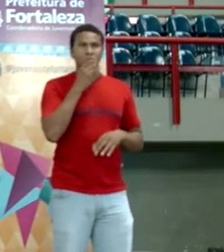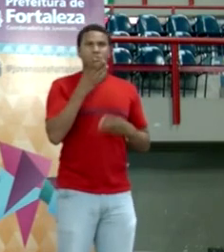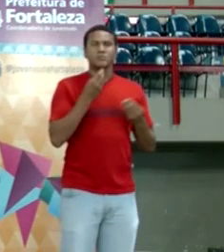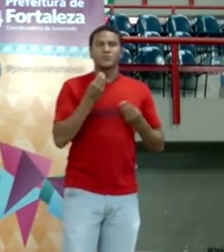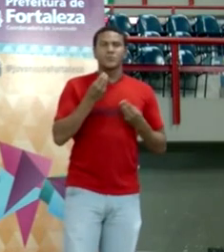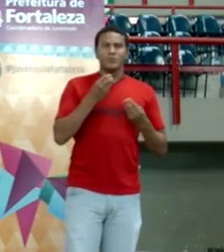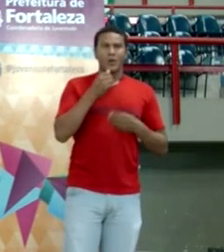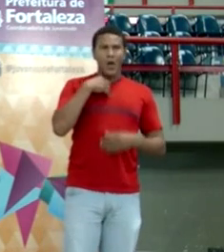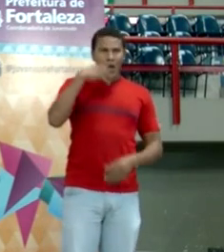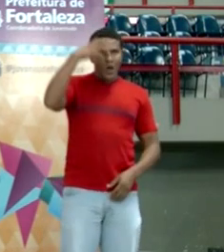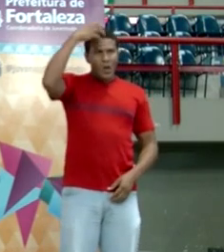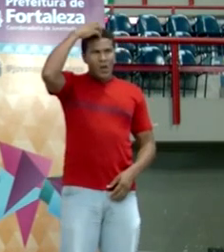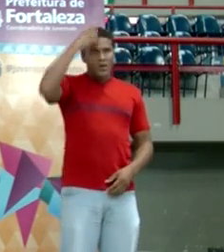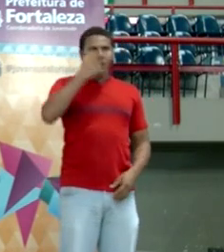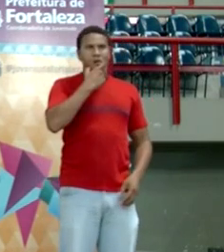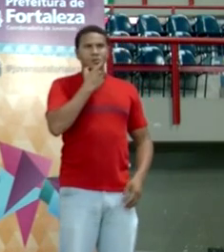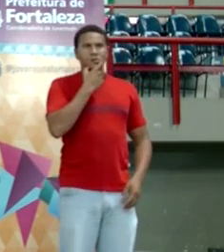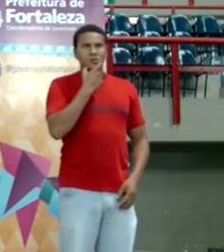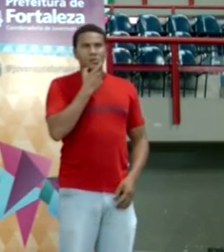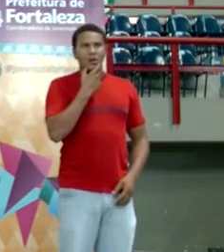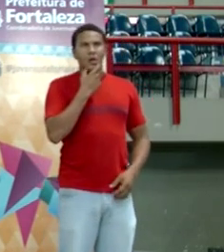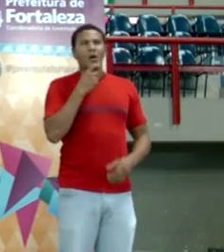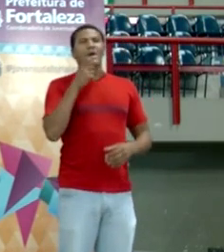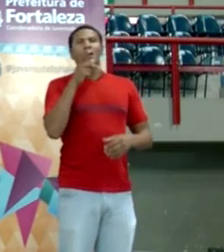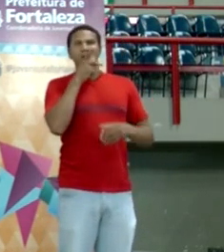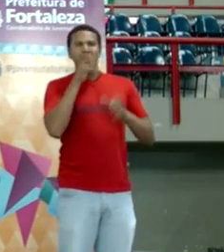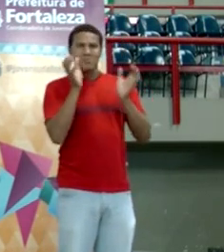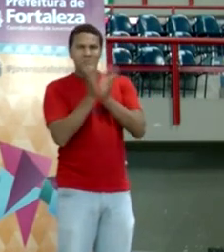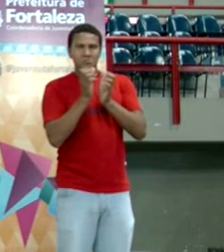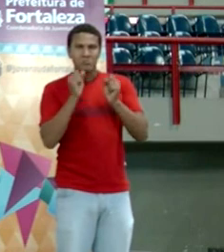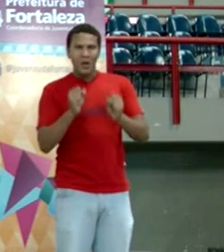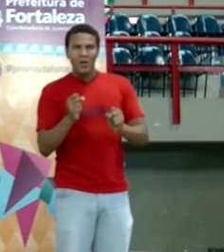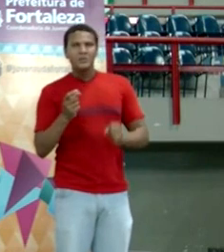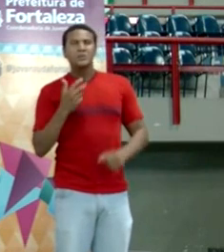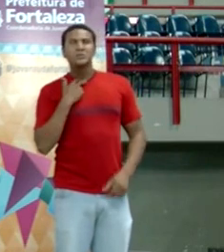parlamentarismo, quer dizer, ele não pode fazer nada. Opa, ele pode vetar o